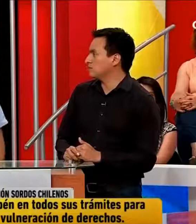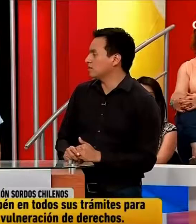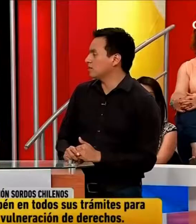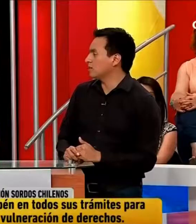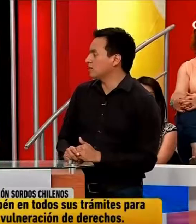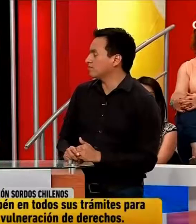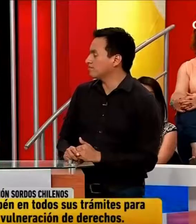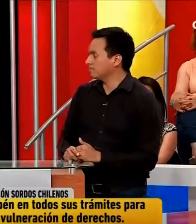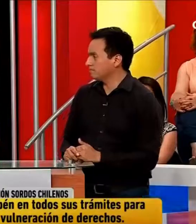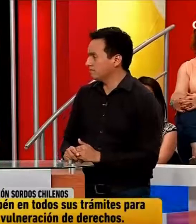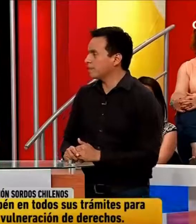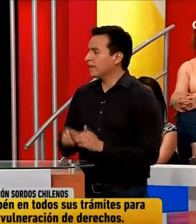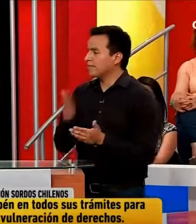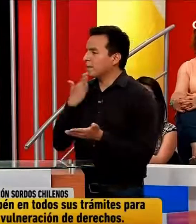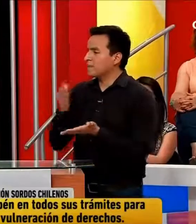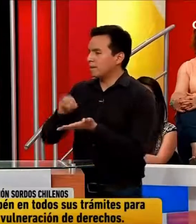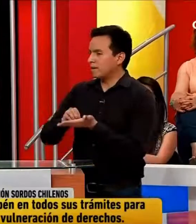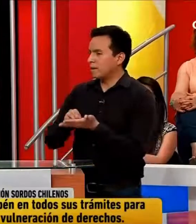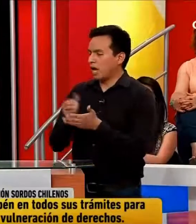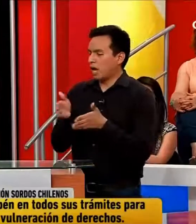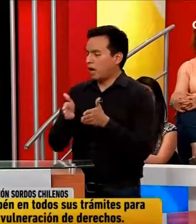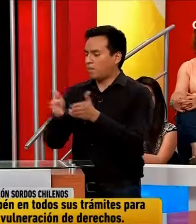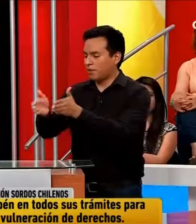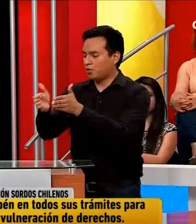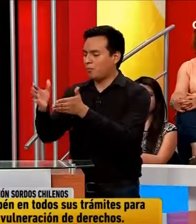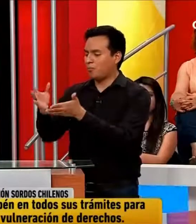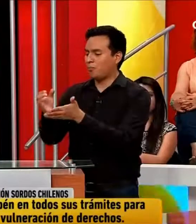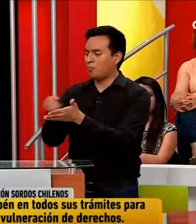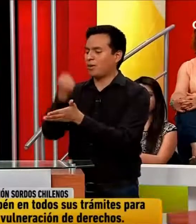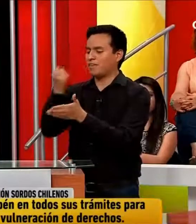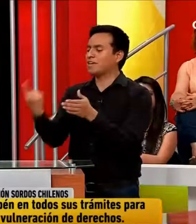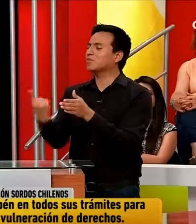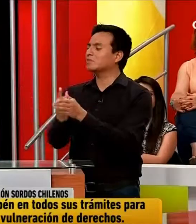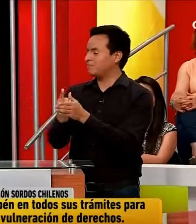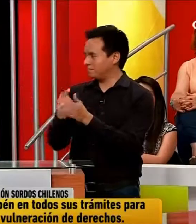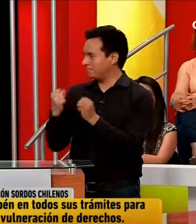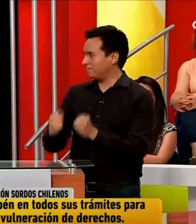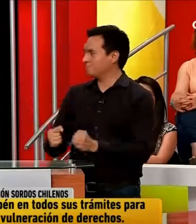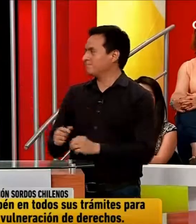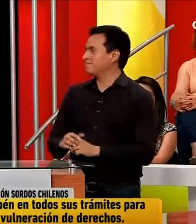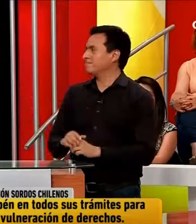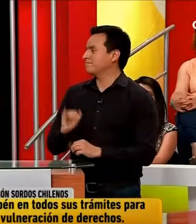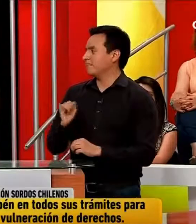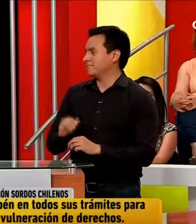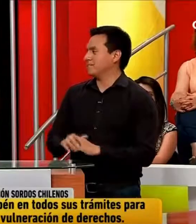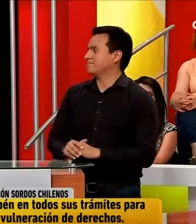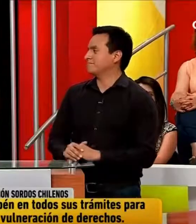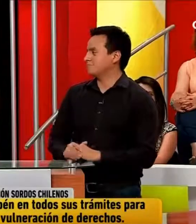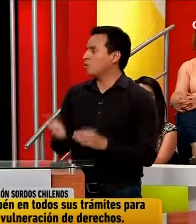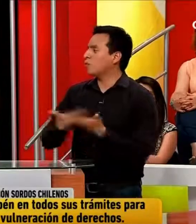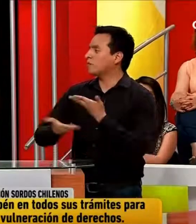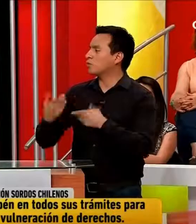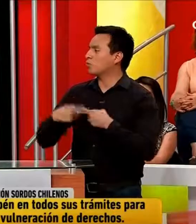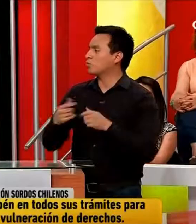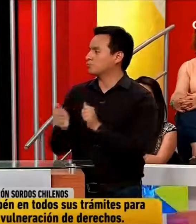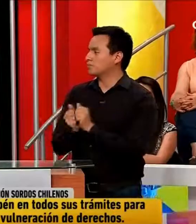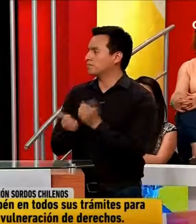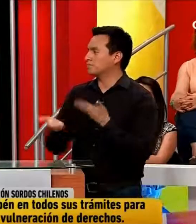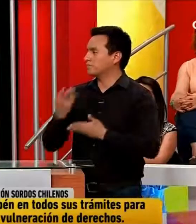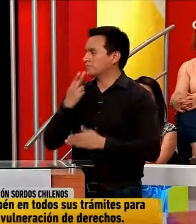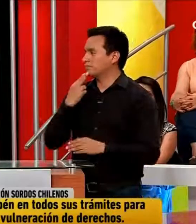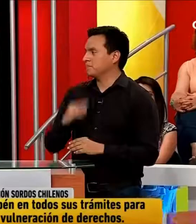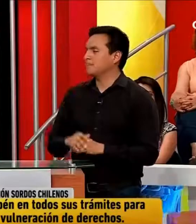es el único camino que nos va a llevar a la inclusión. Que todos podamos convivir juntos. Ya pues señoras,